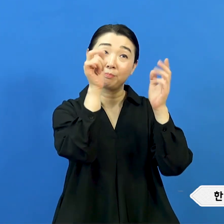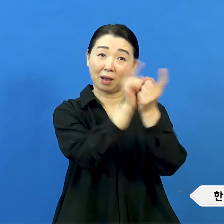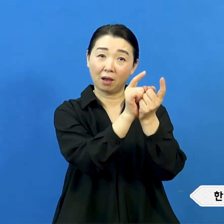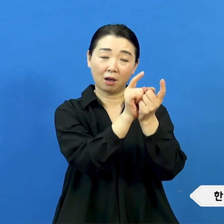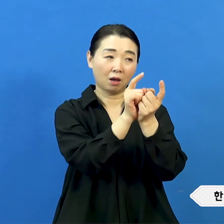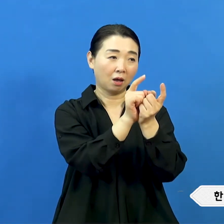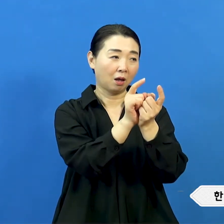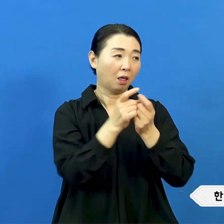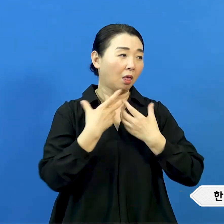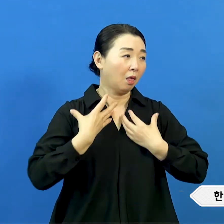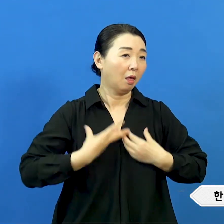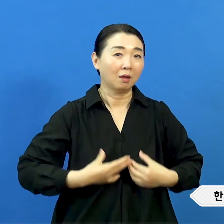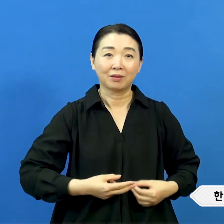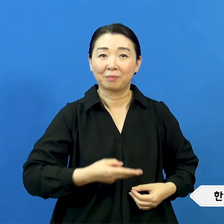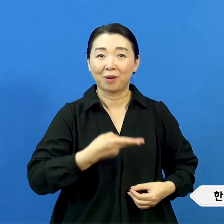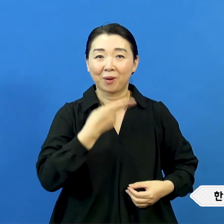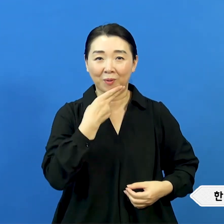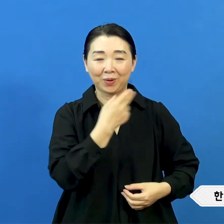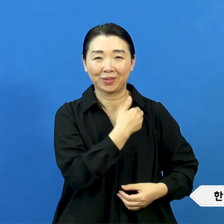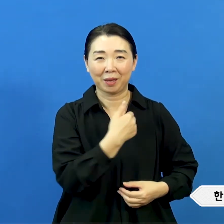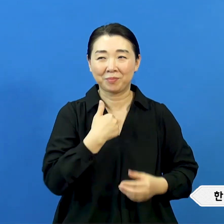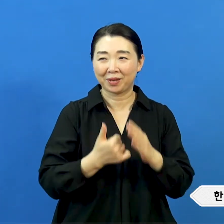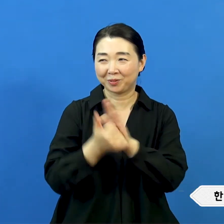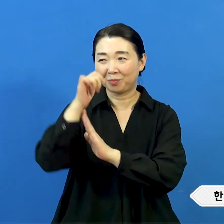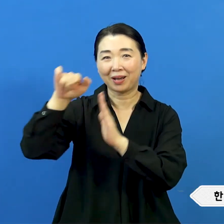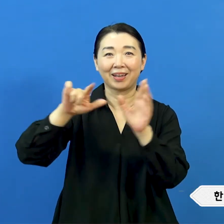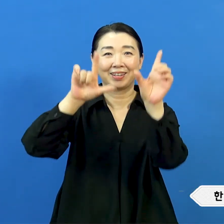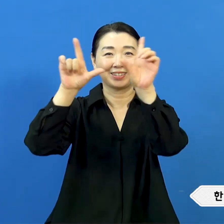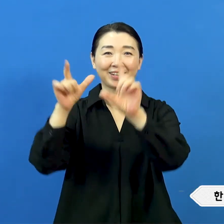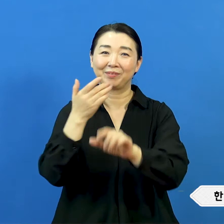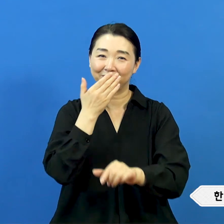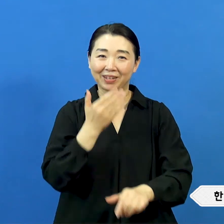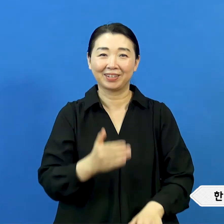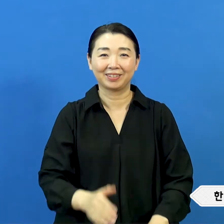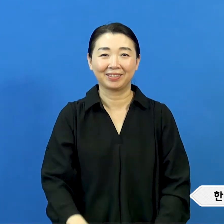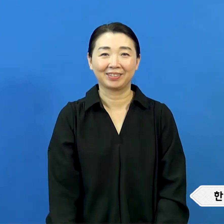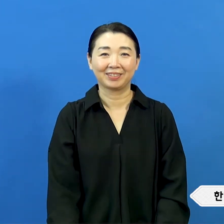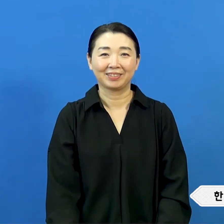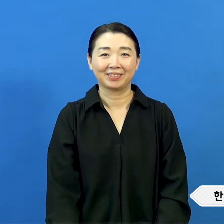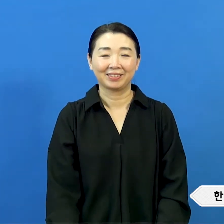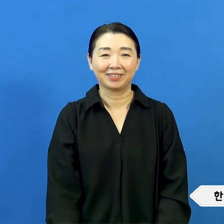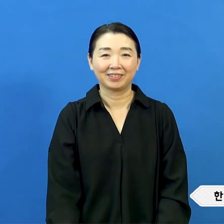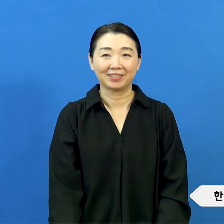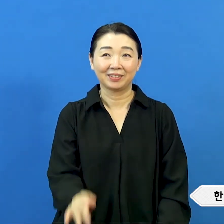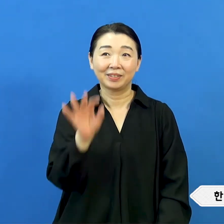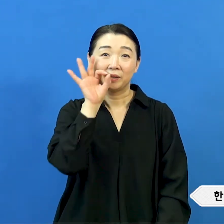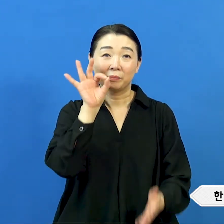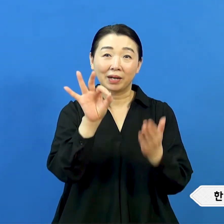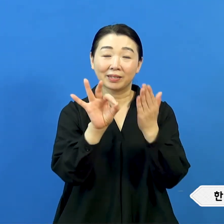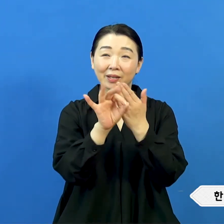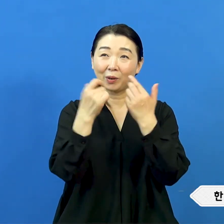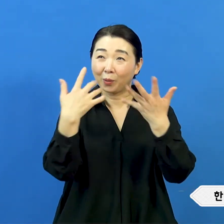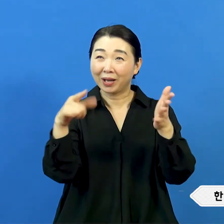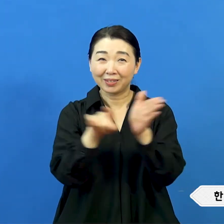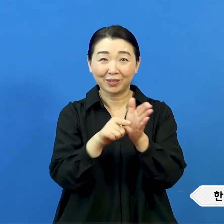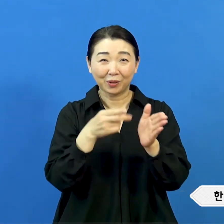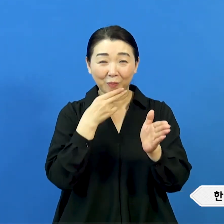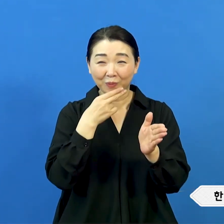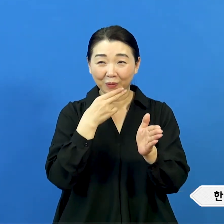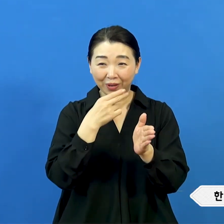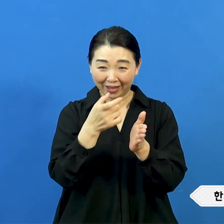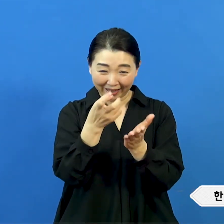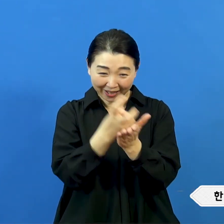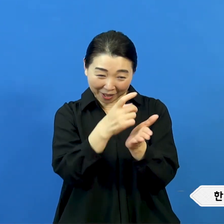않고 담대하게 소망 가운데 살 수가 있습니다. 만약에 그 확신이 없이